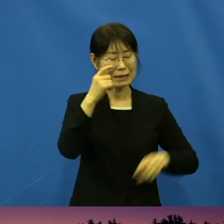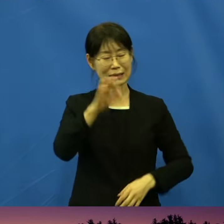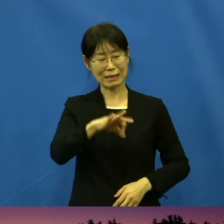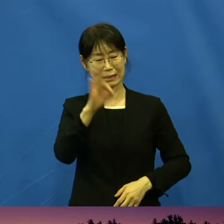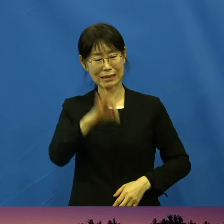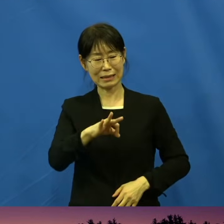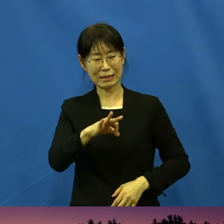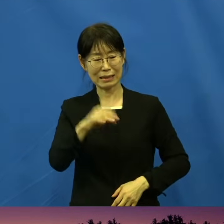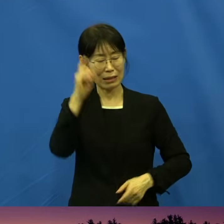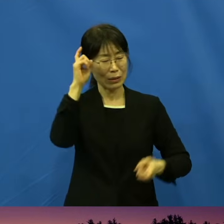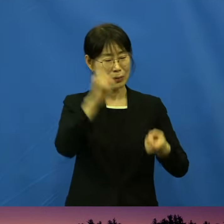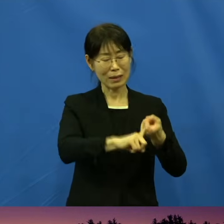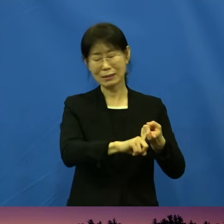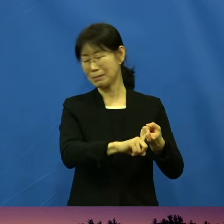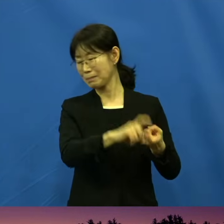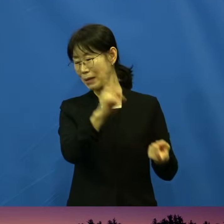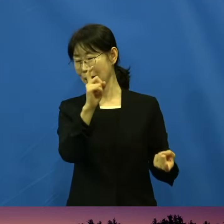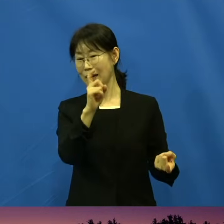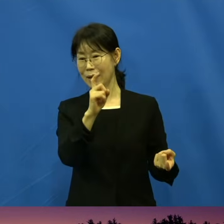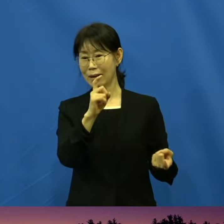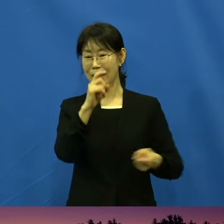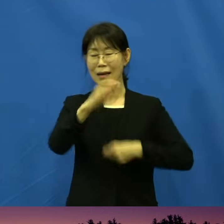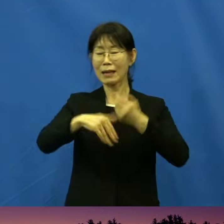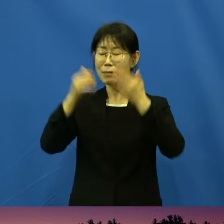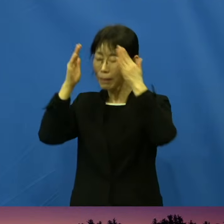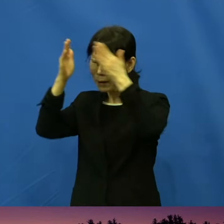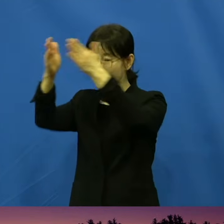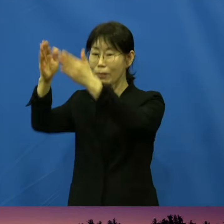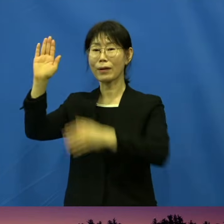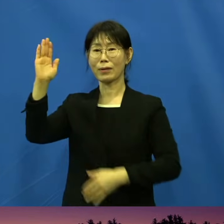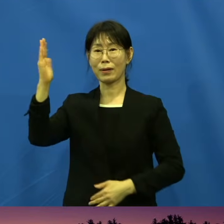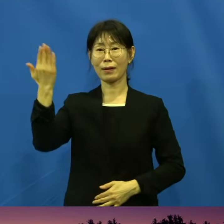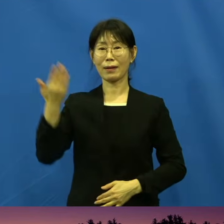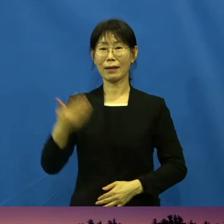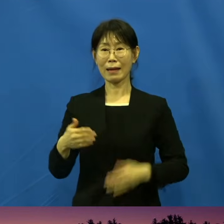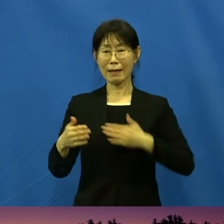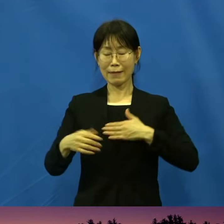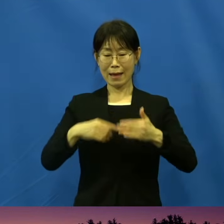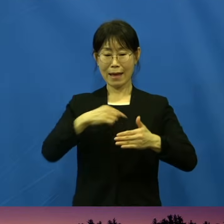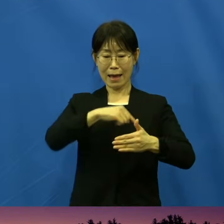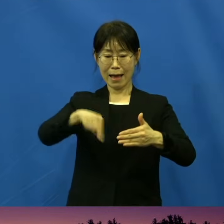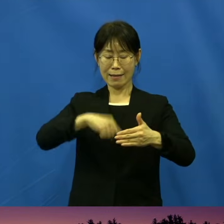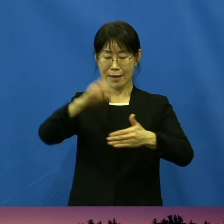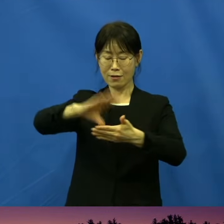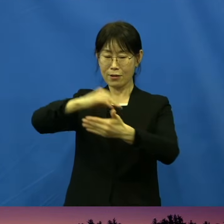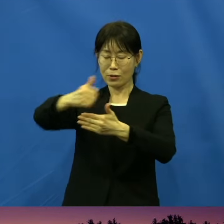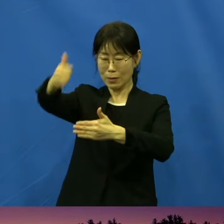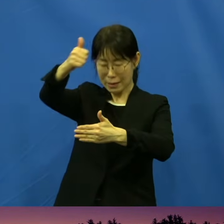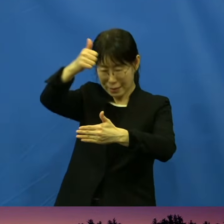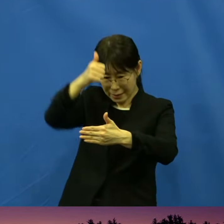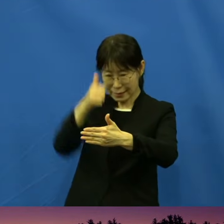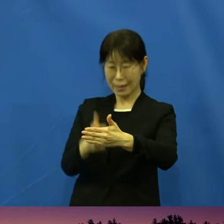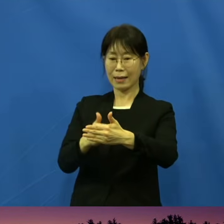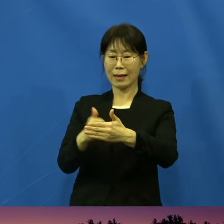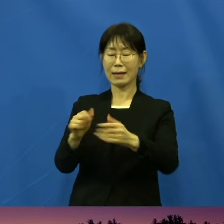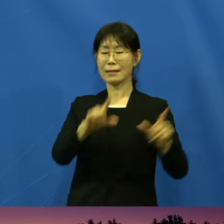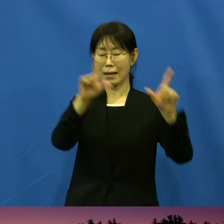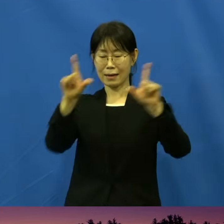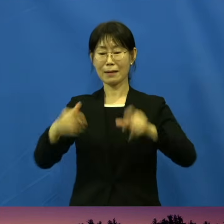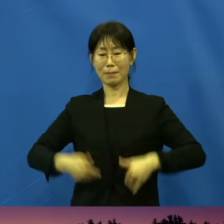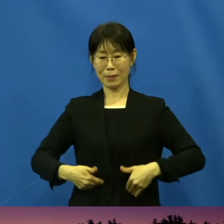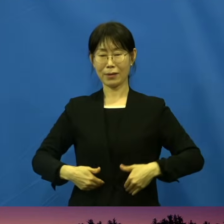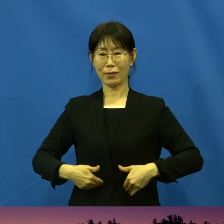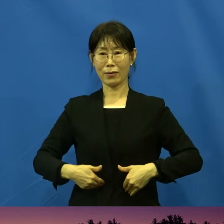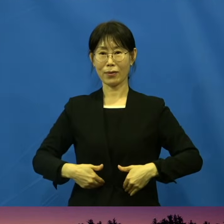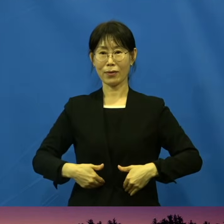이게 선명해져야 돼요. 이게 선명해져야 돼요. 내 안에 그리스도가 사십니다. 이 고백을